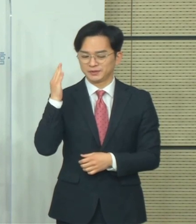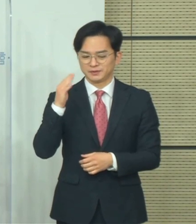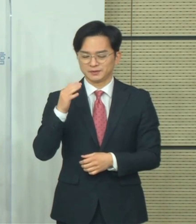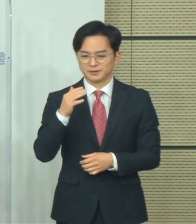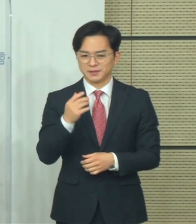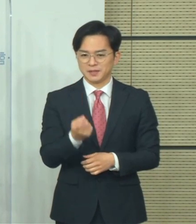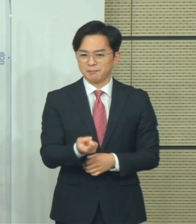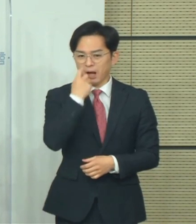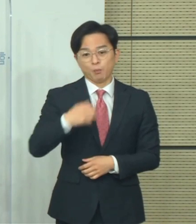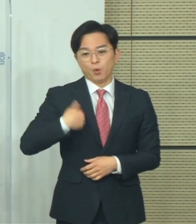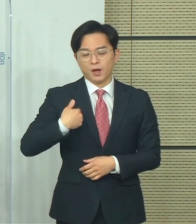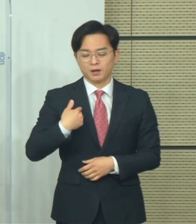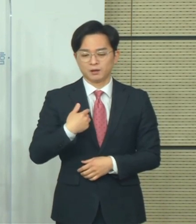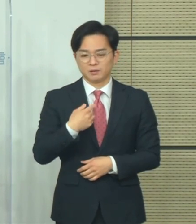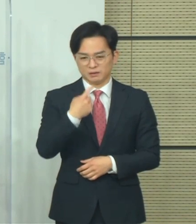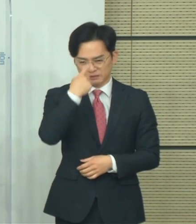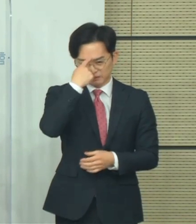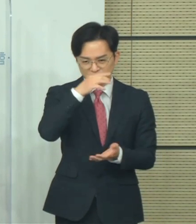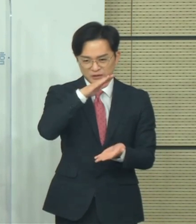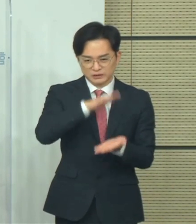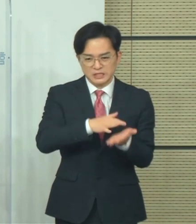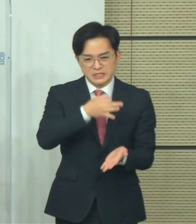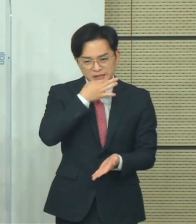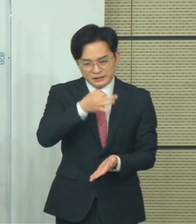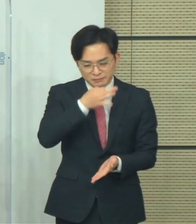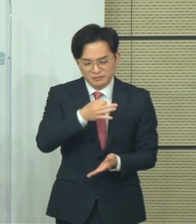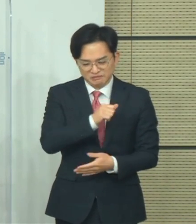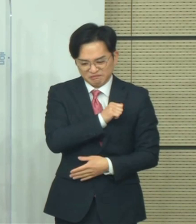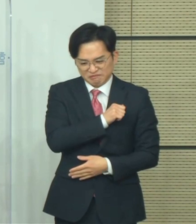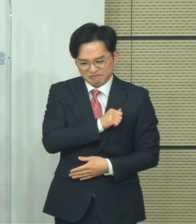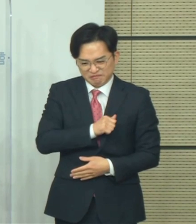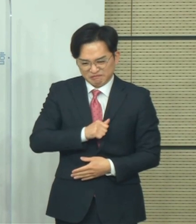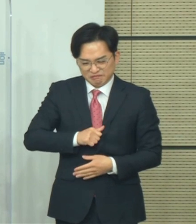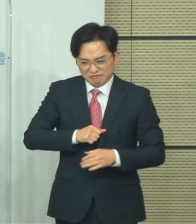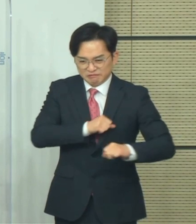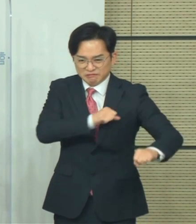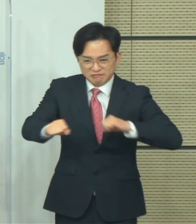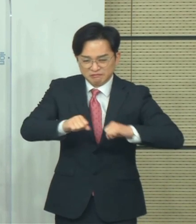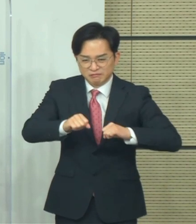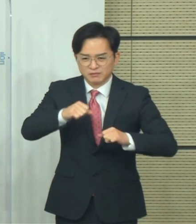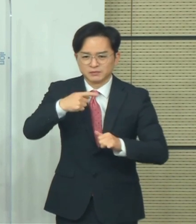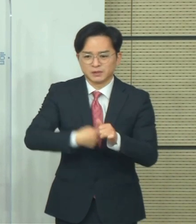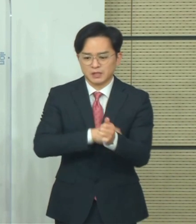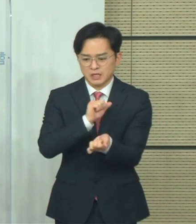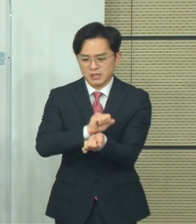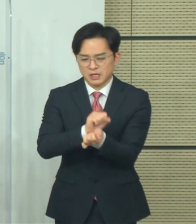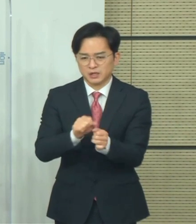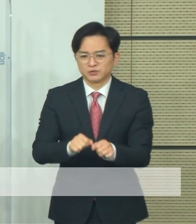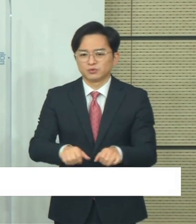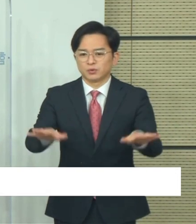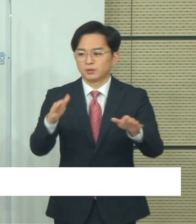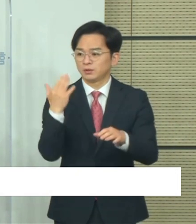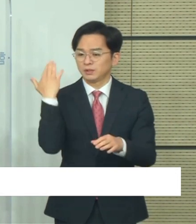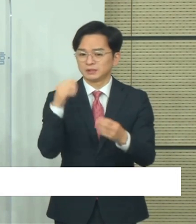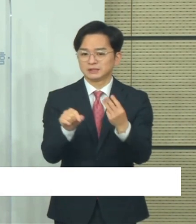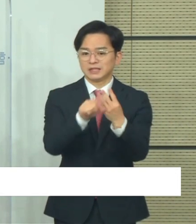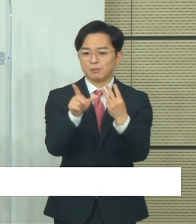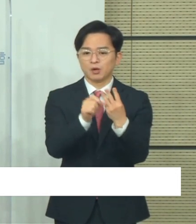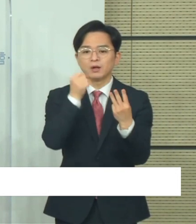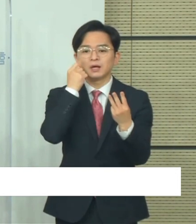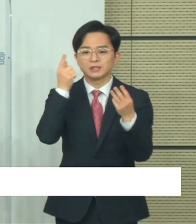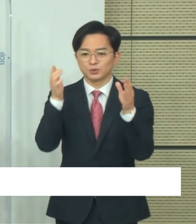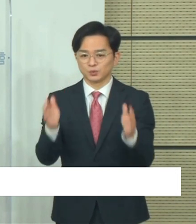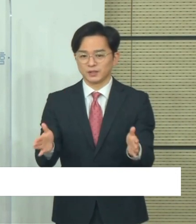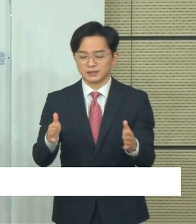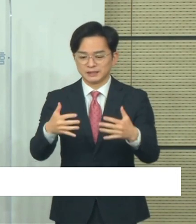출근 등으로 인해 집단 감염이 지속적으로 발생하고 있습니다. 지난 3월 한 달간 집단